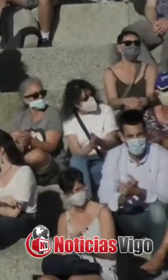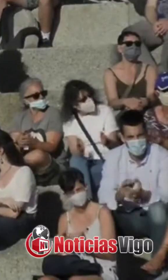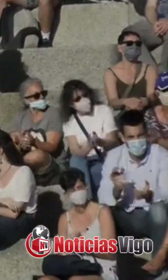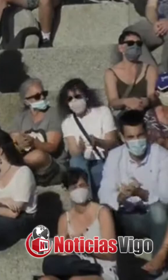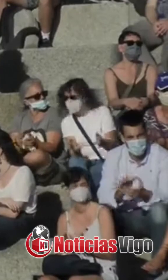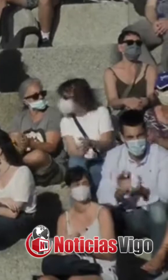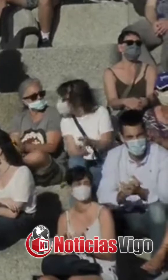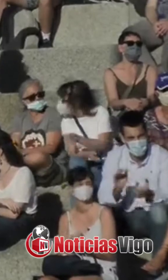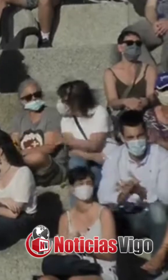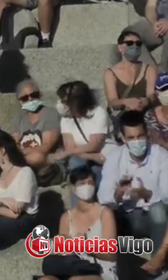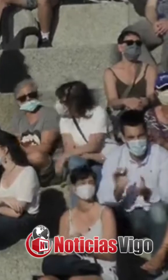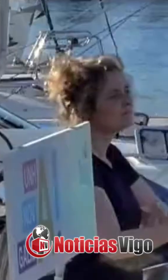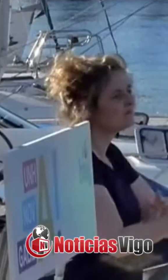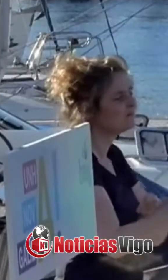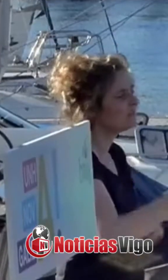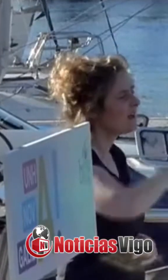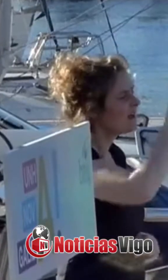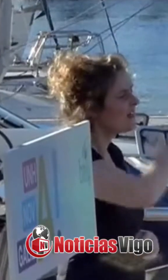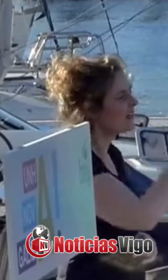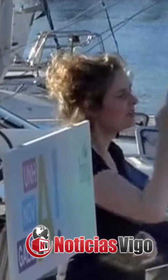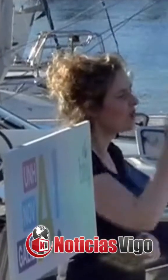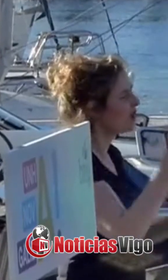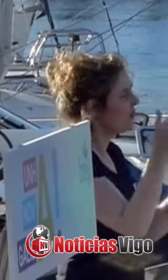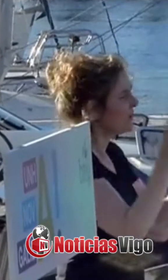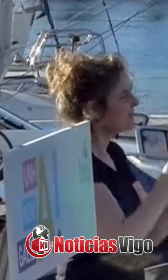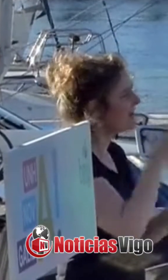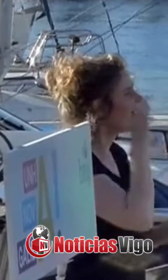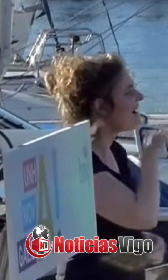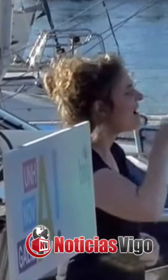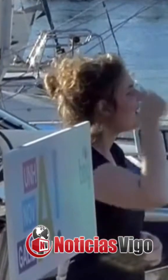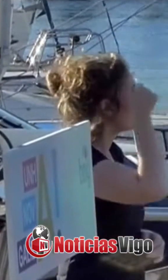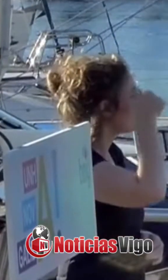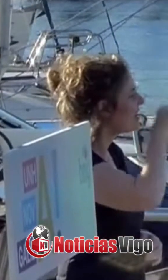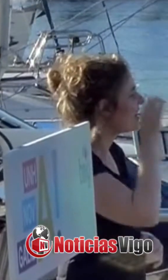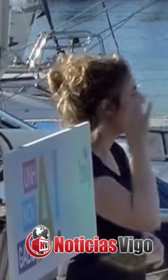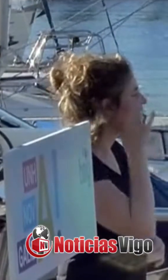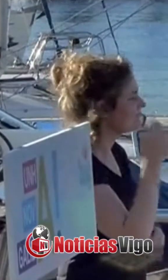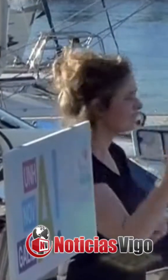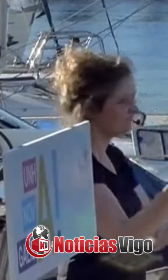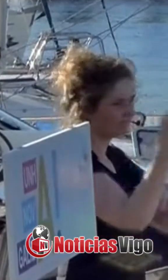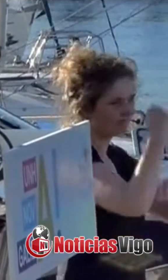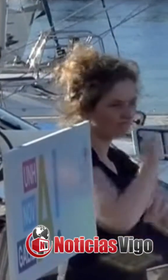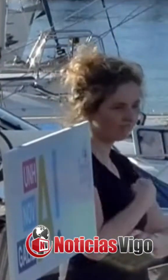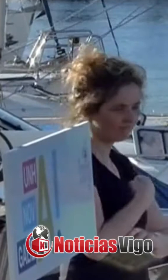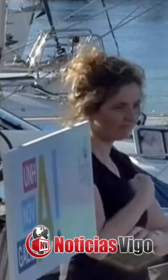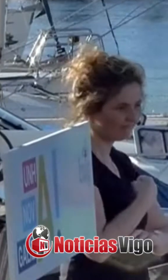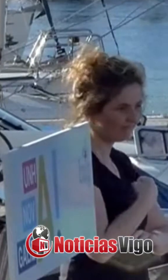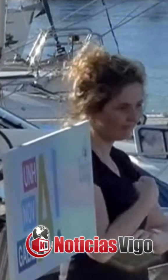En resposta, 120.000 galegos e galegas déronos o seu apoio,